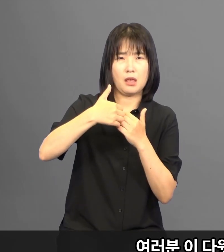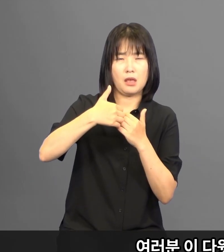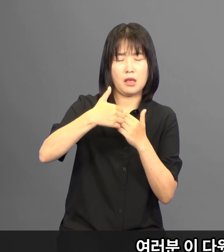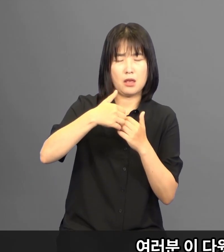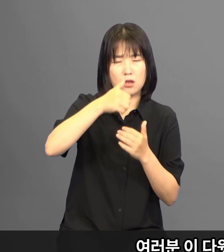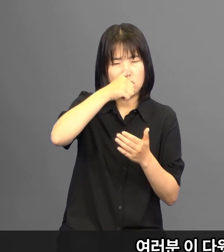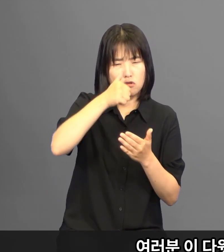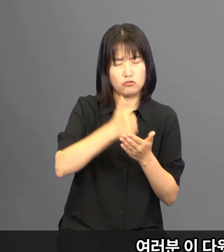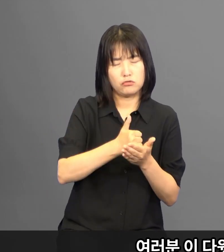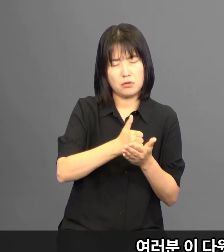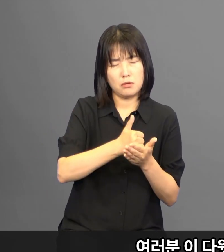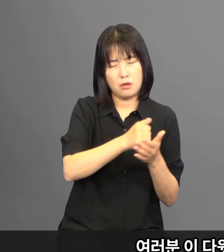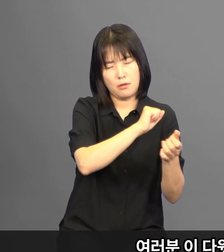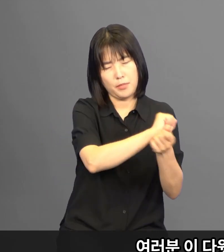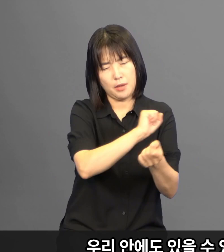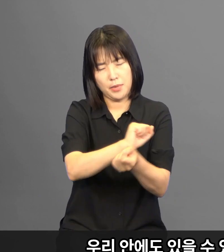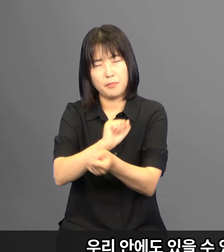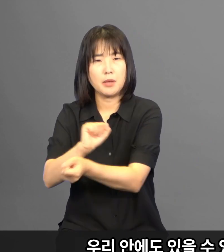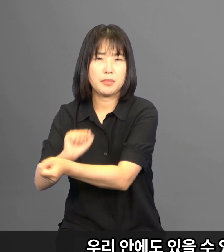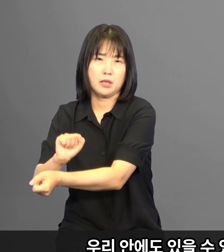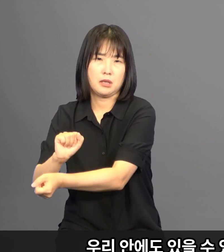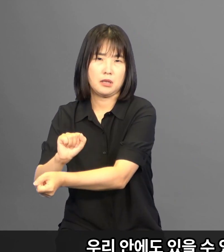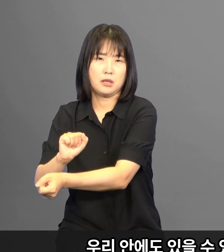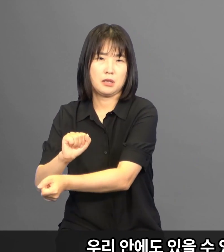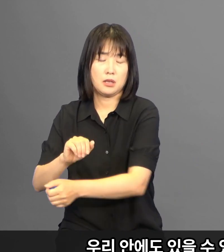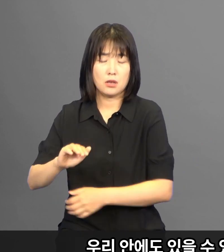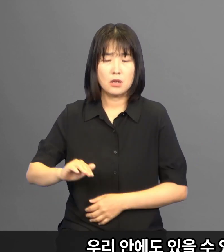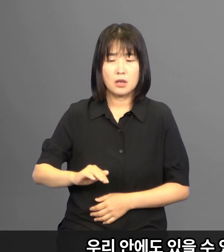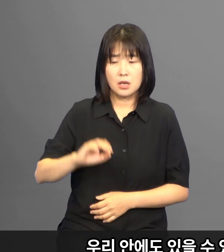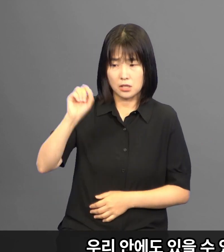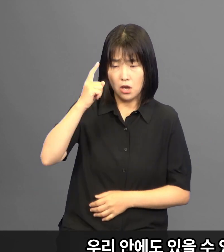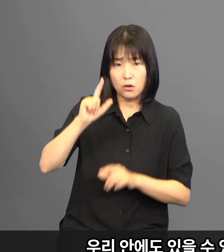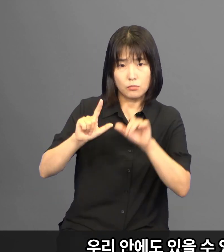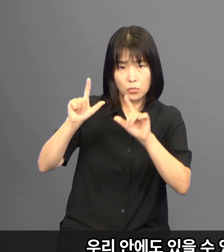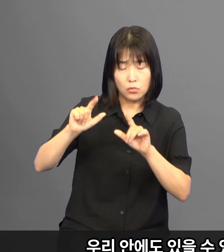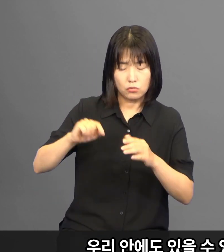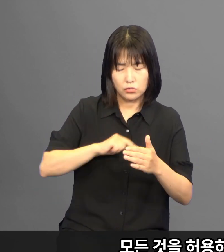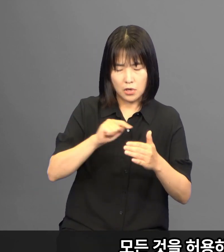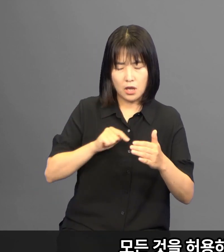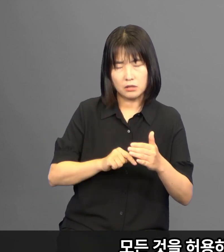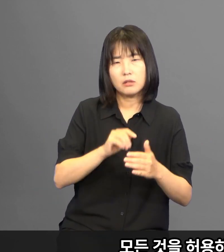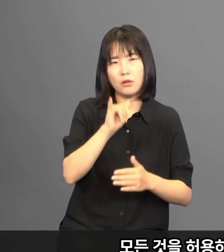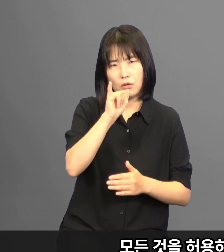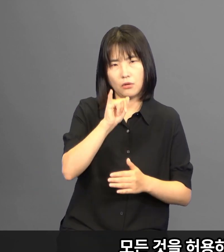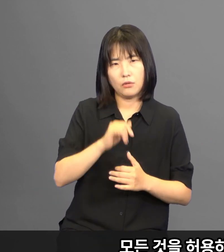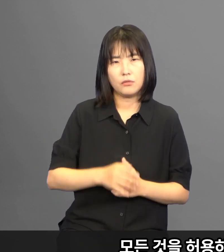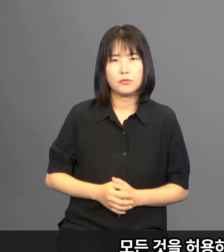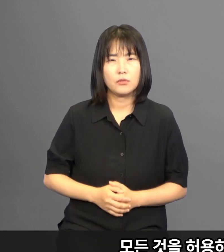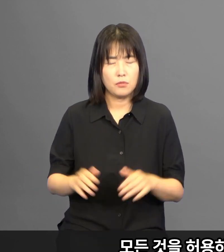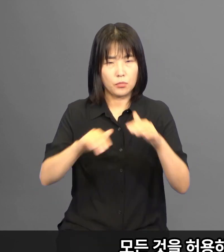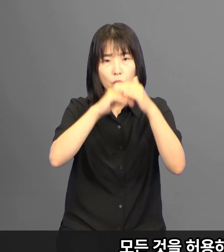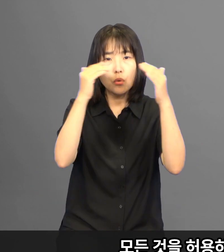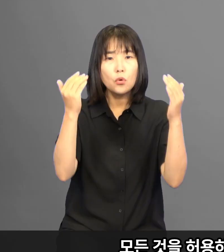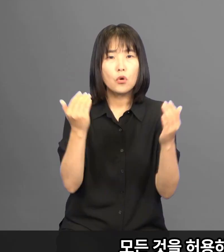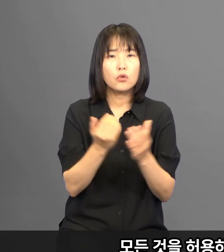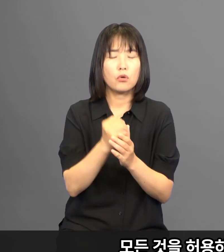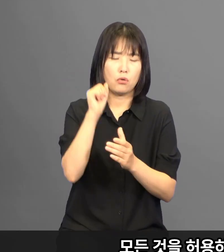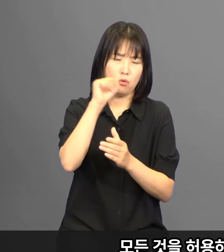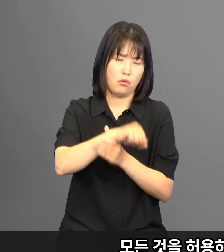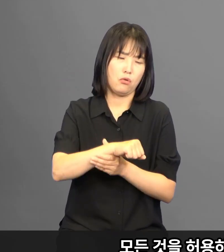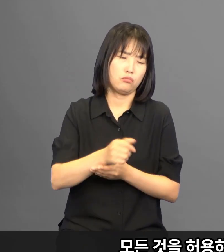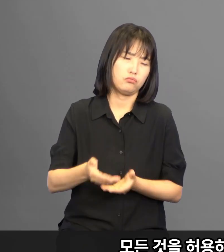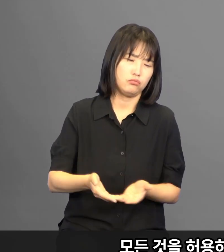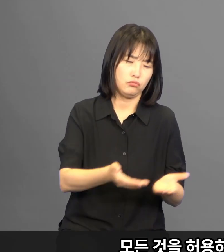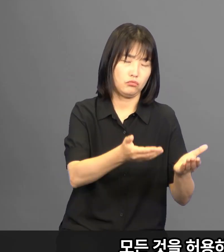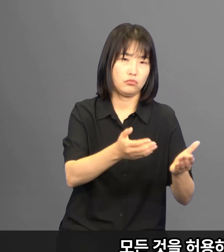이 다윗의 이러한 모습은요, 우리 안에도 있을 수 있다는 데 문제가 있습니다. 모든 것을 허용하는